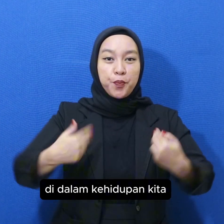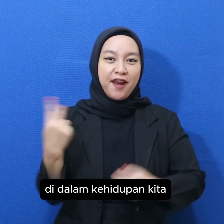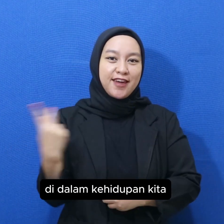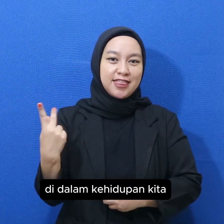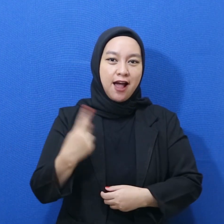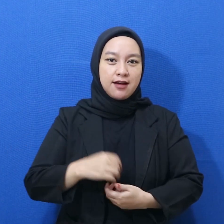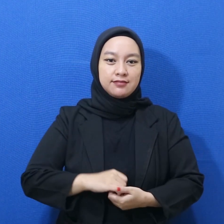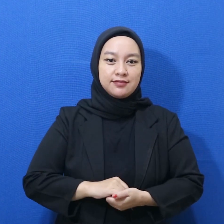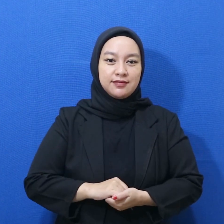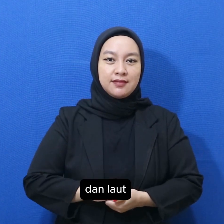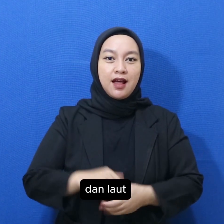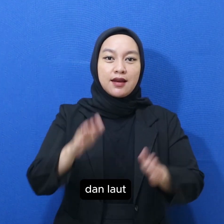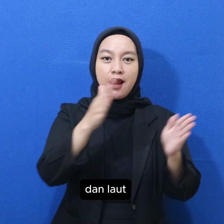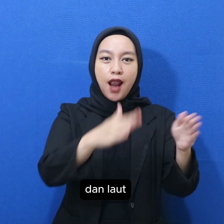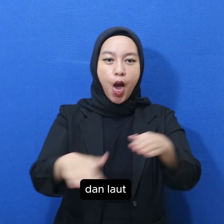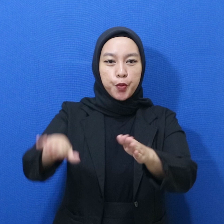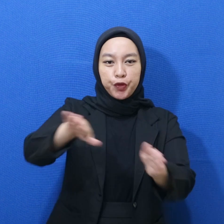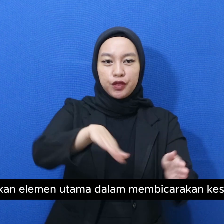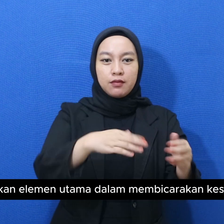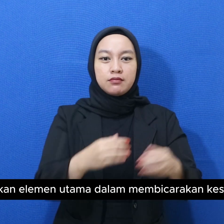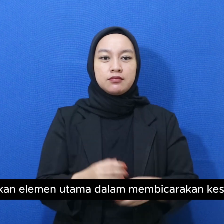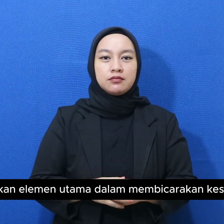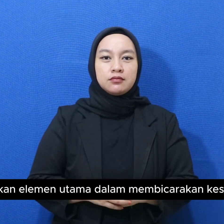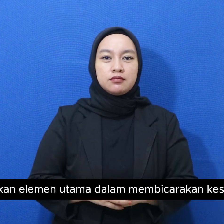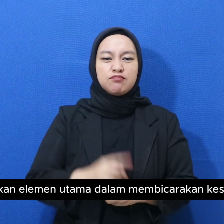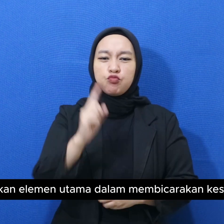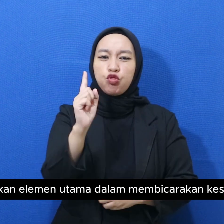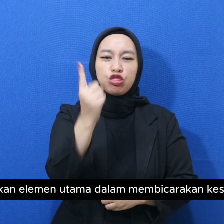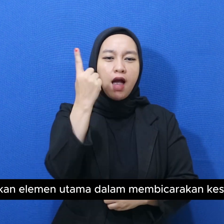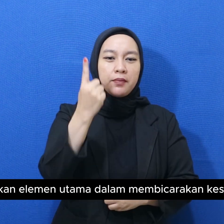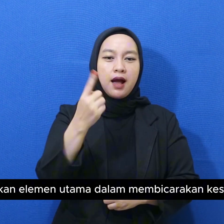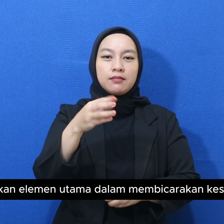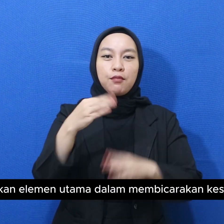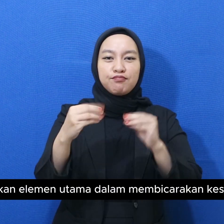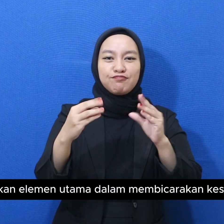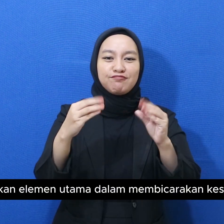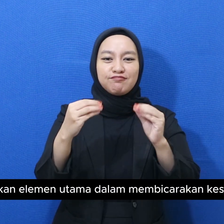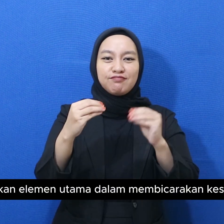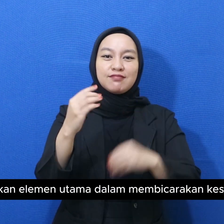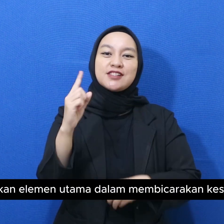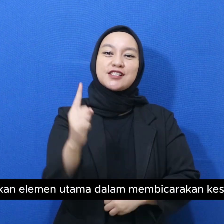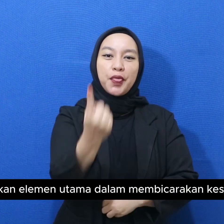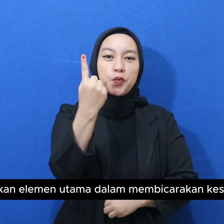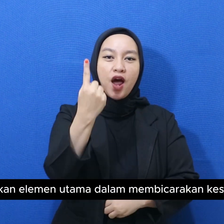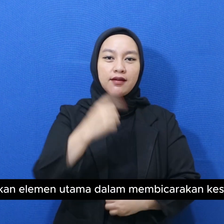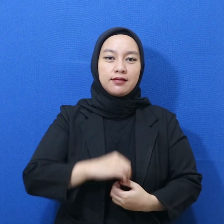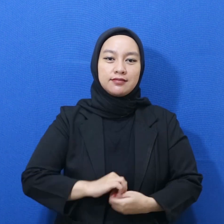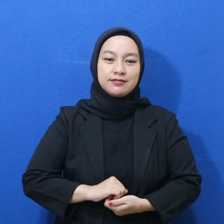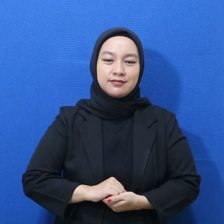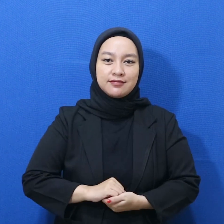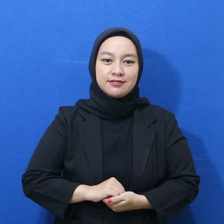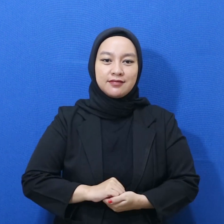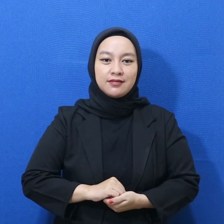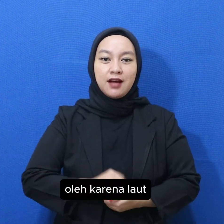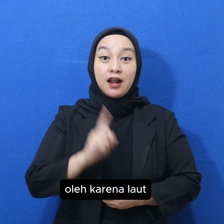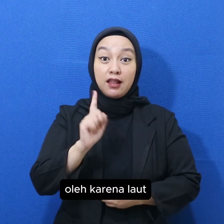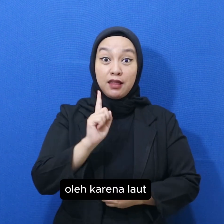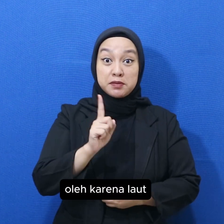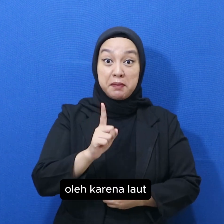kita. Dan laut merupakan elemen utama dalam membicarakan kesatuan. Oleh karena